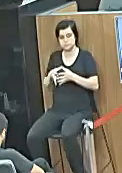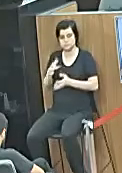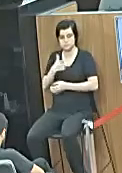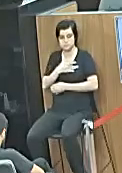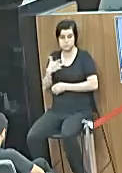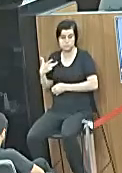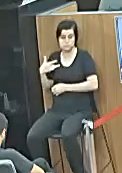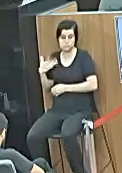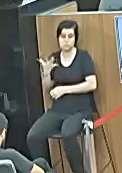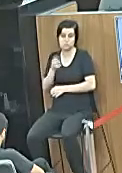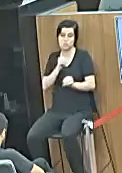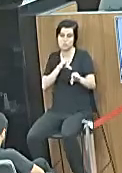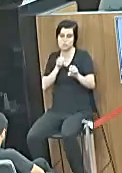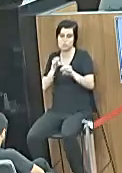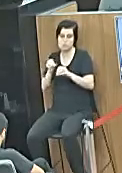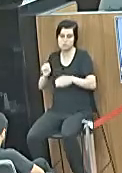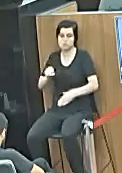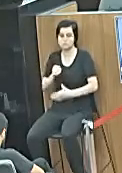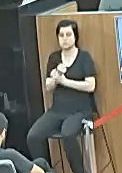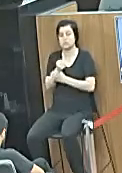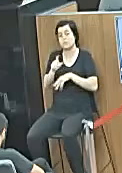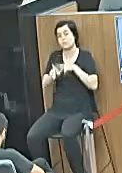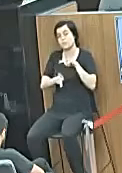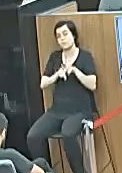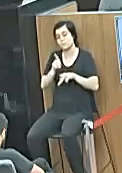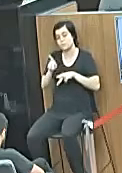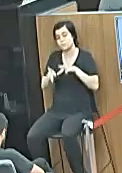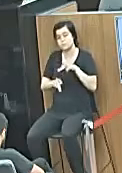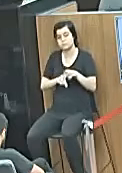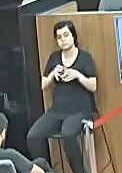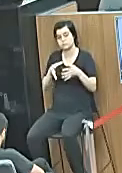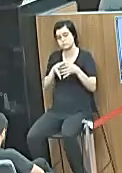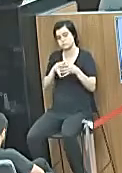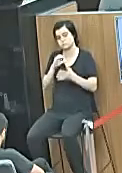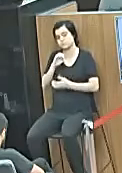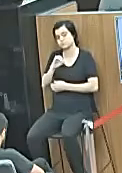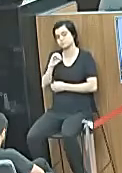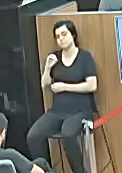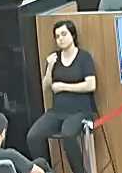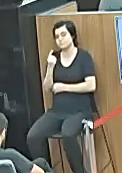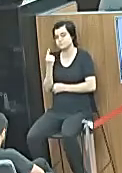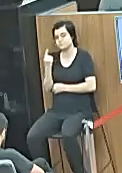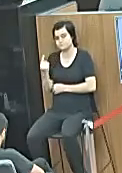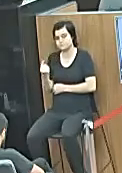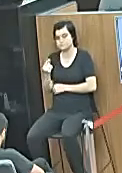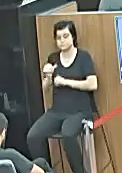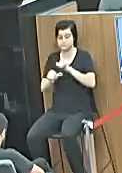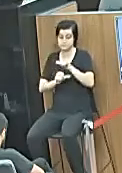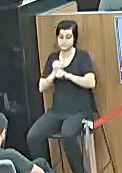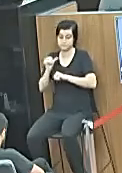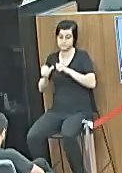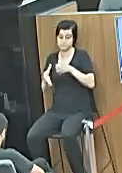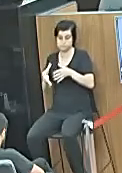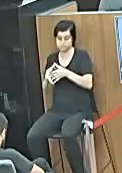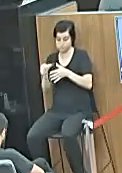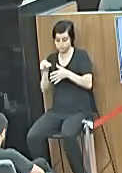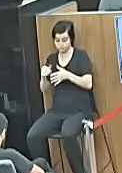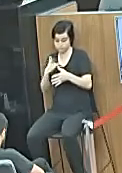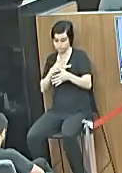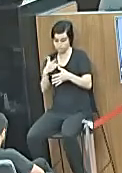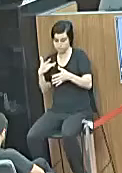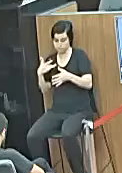educação e segurança pública do programa 001 para as áreas de saúde educação apenas